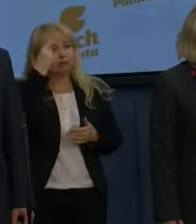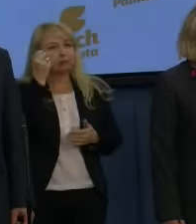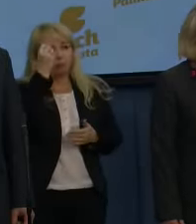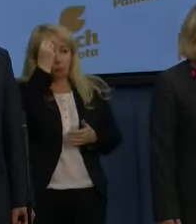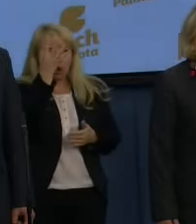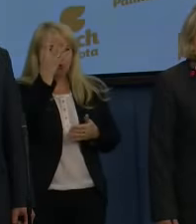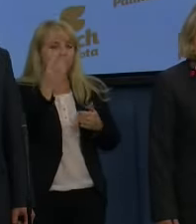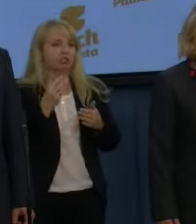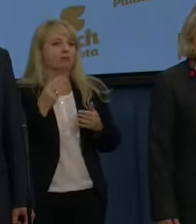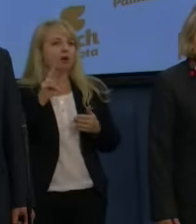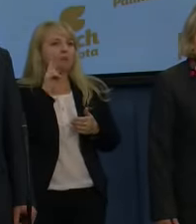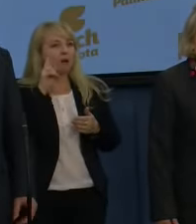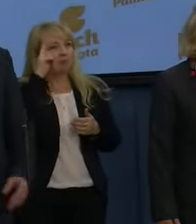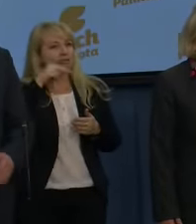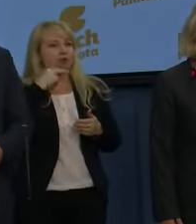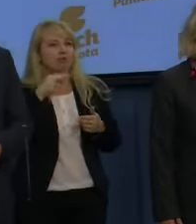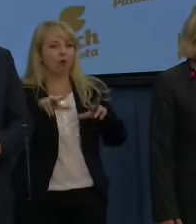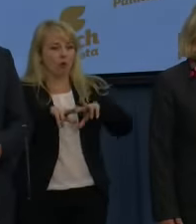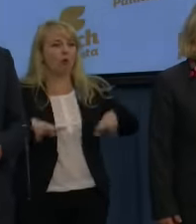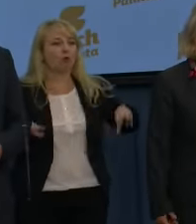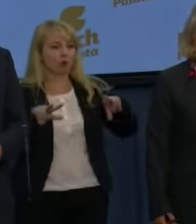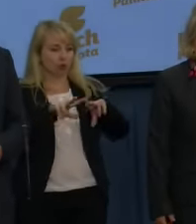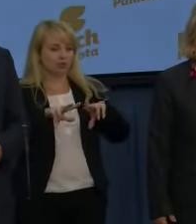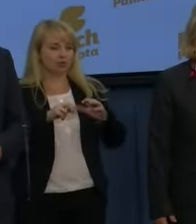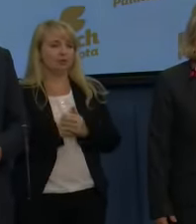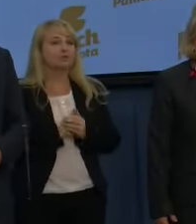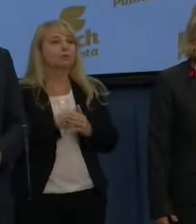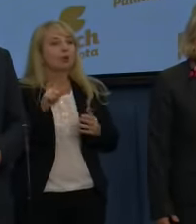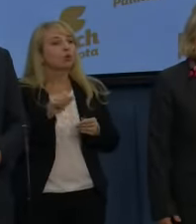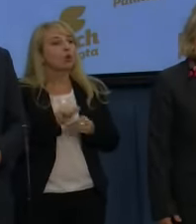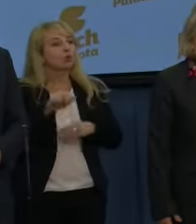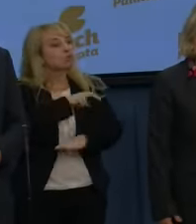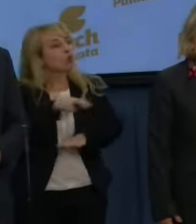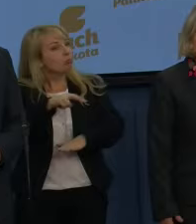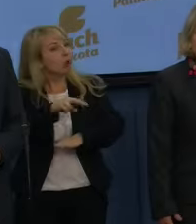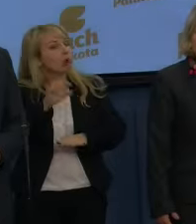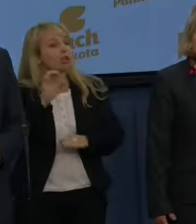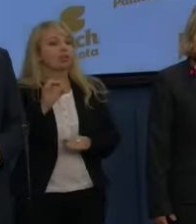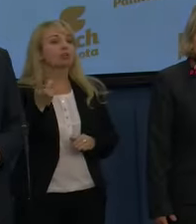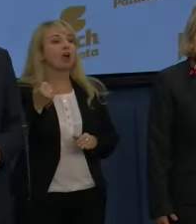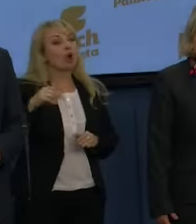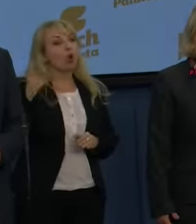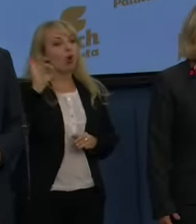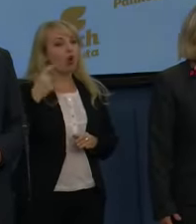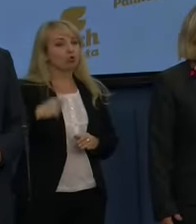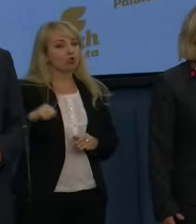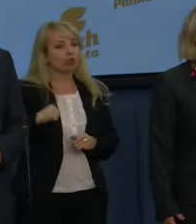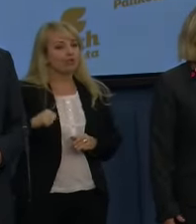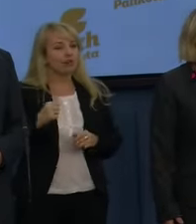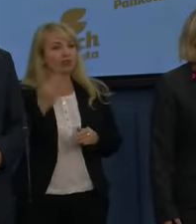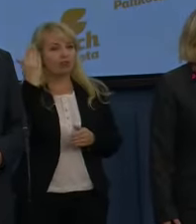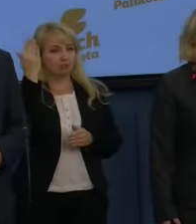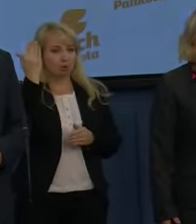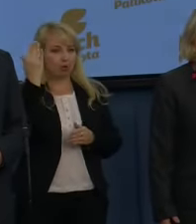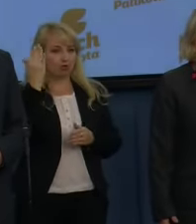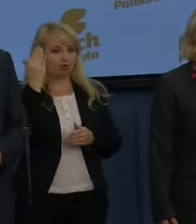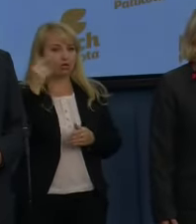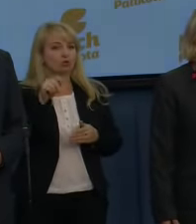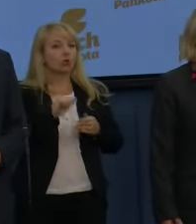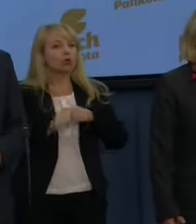Ten projekt tak naprawdę jest wyrazem oczekiwań społecznych. Jest on przygotowany na bazie projektu społecznego